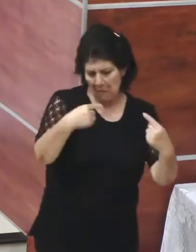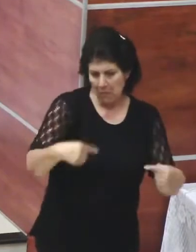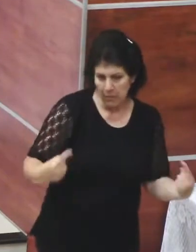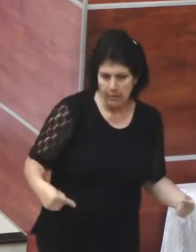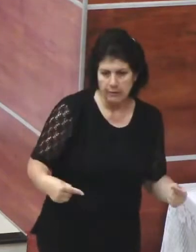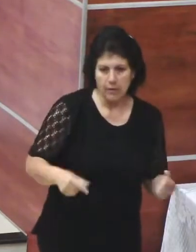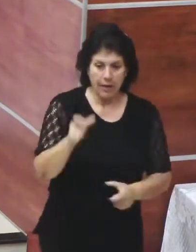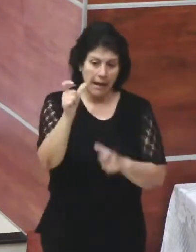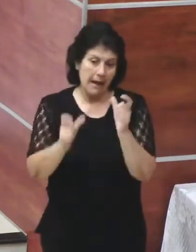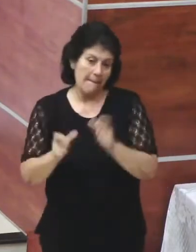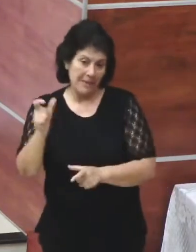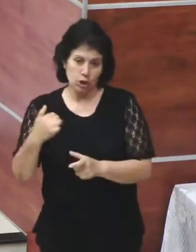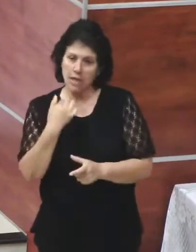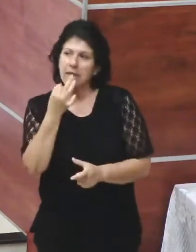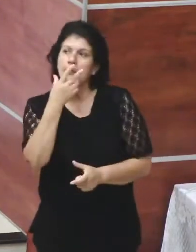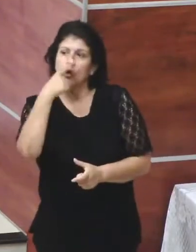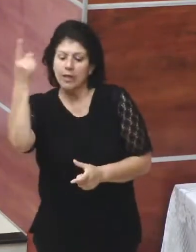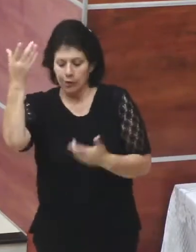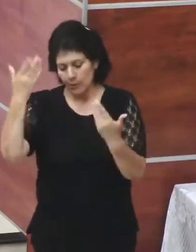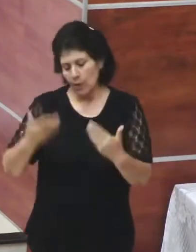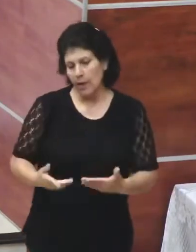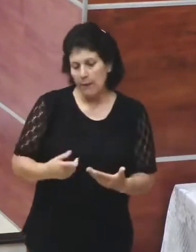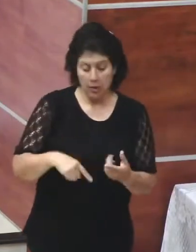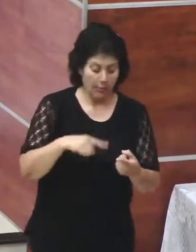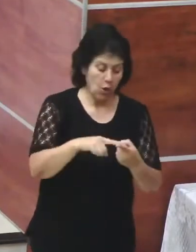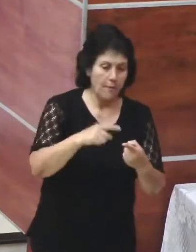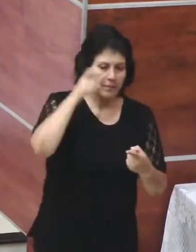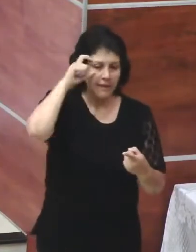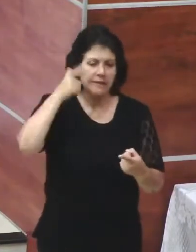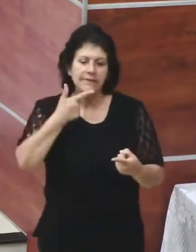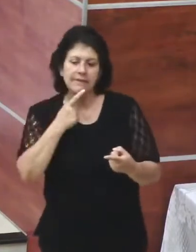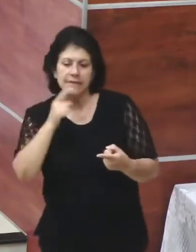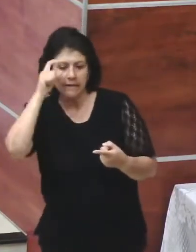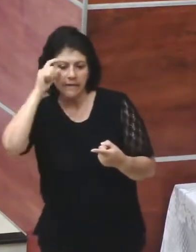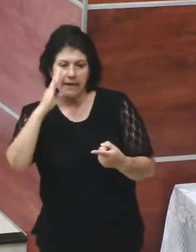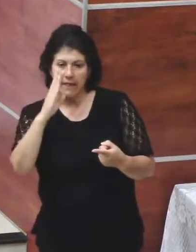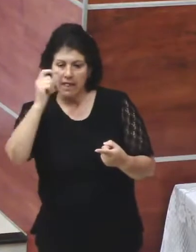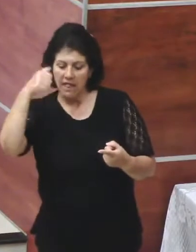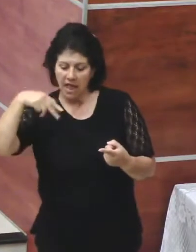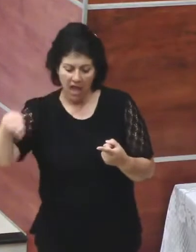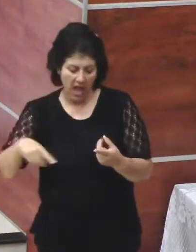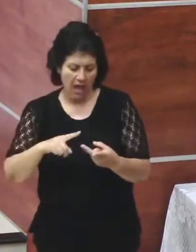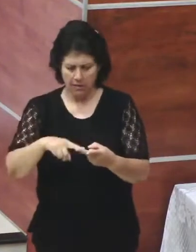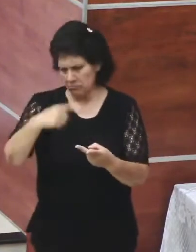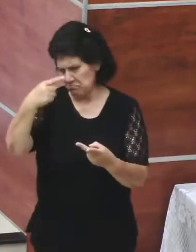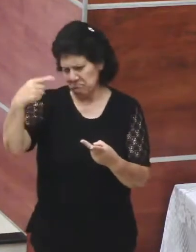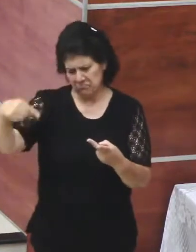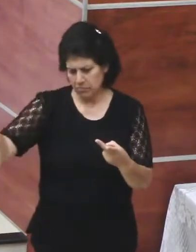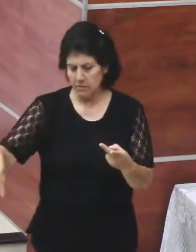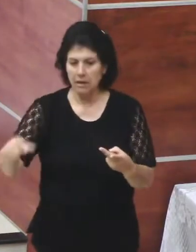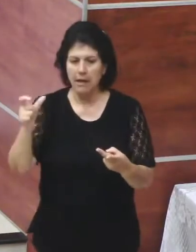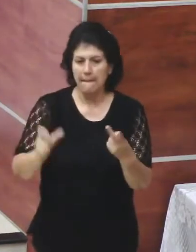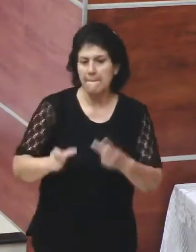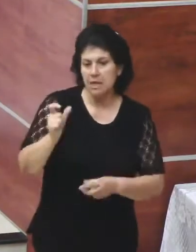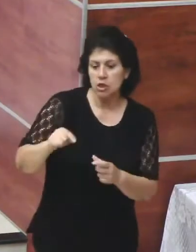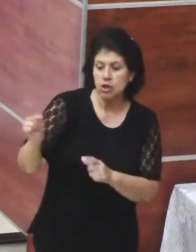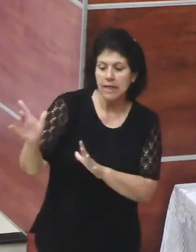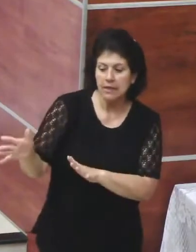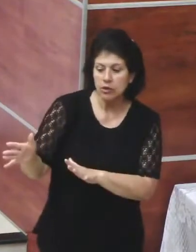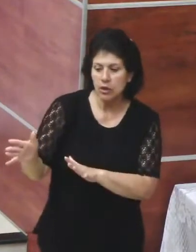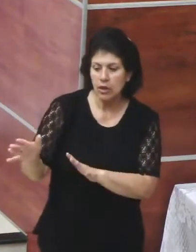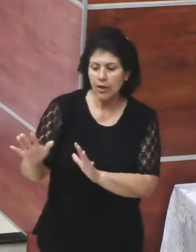de un cristiano. Habla de Esteban con piedad, habla de distintos personajes puntualmente que se los definía